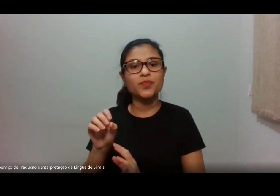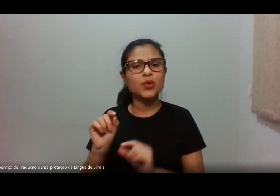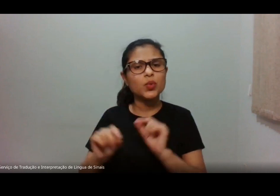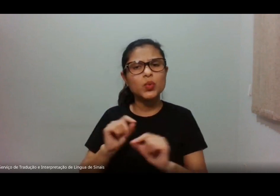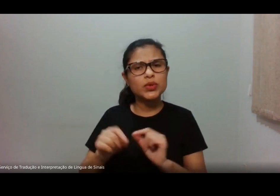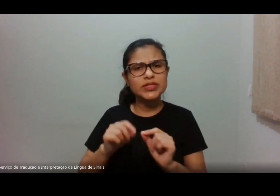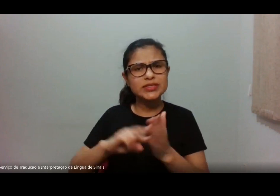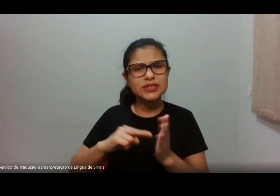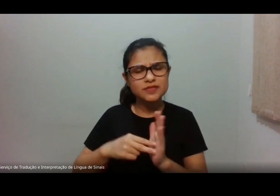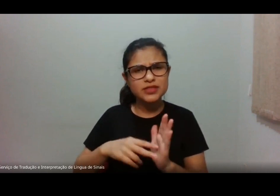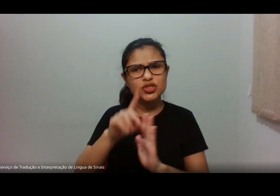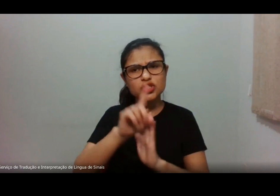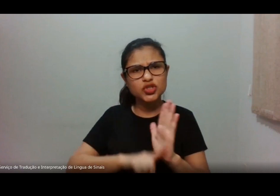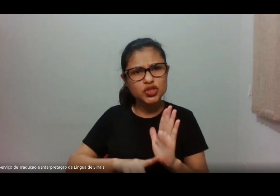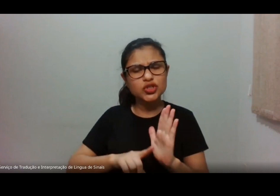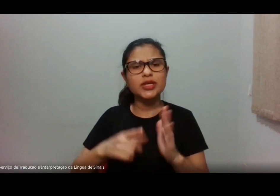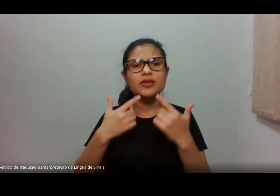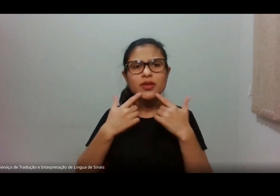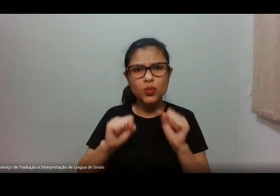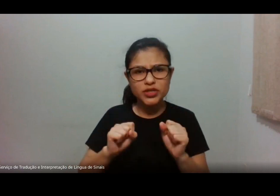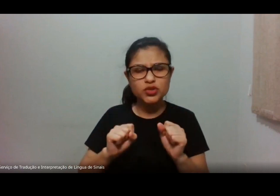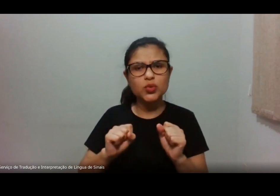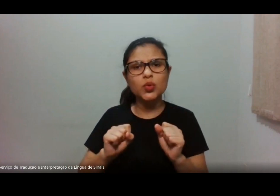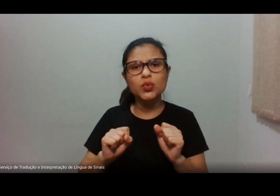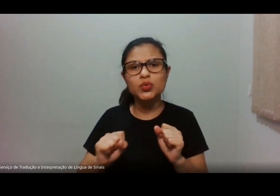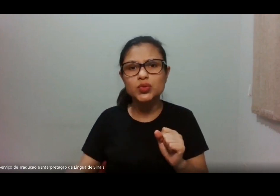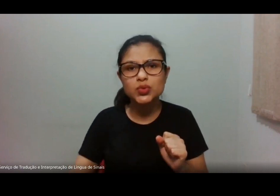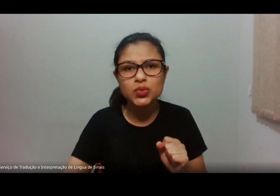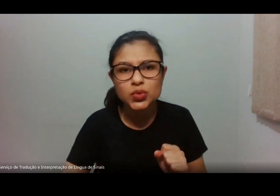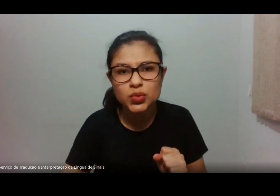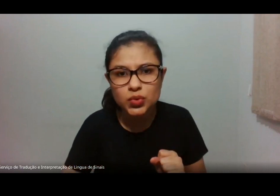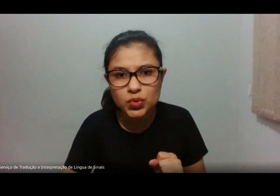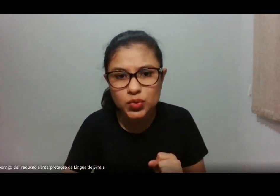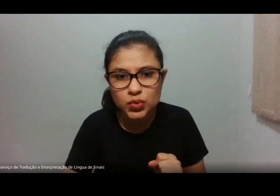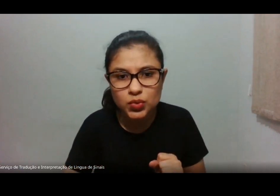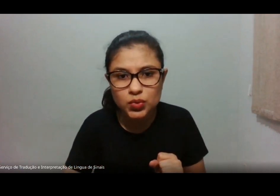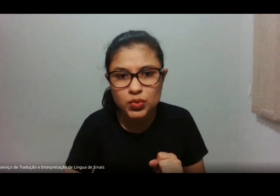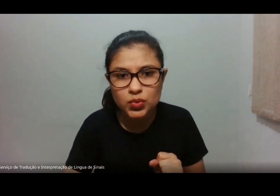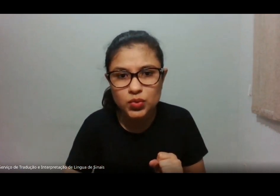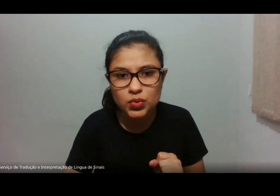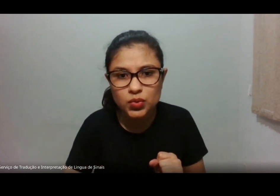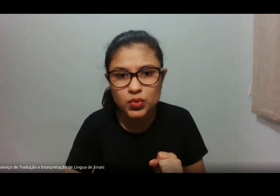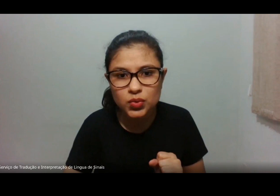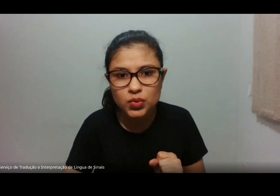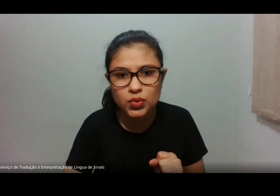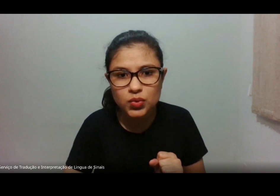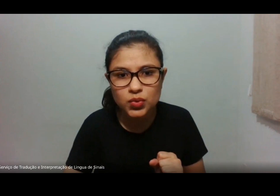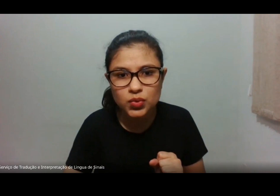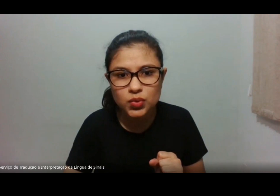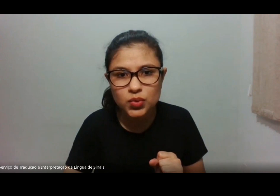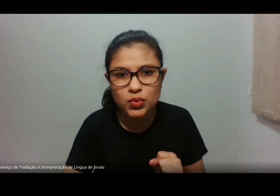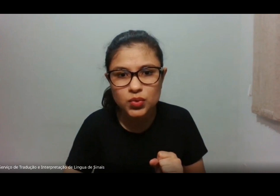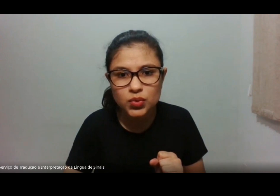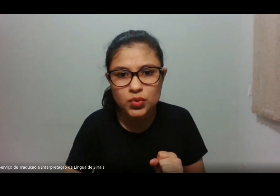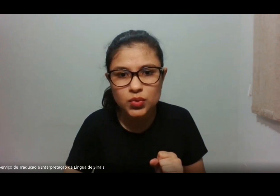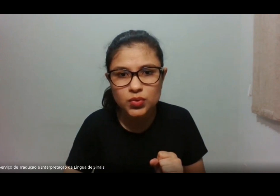esses direitos linguísticos das línguas? Como opera essa diferenciação? Tá. Lauro, é o